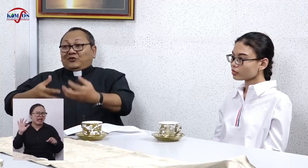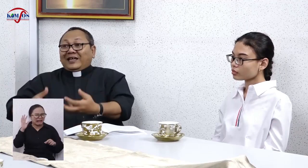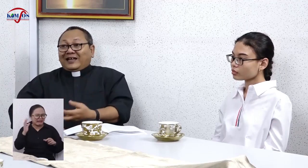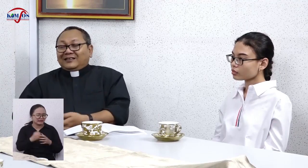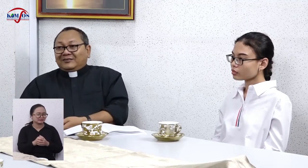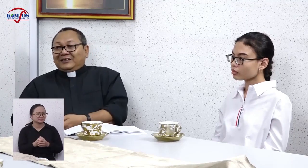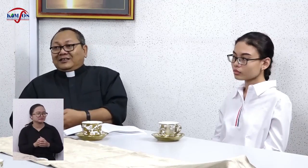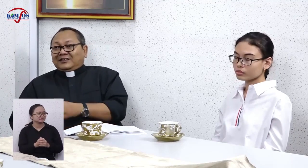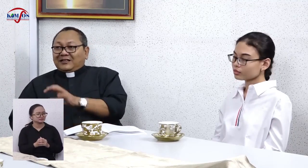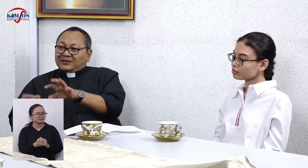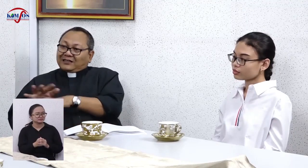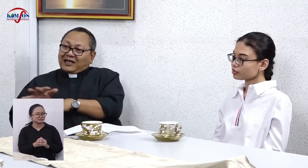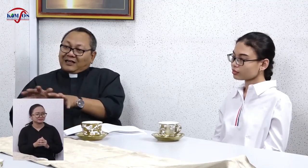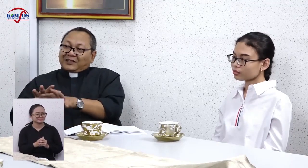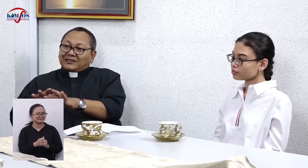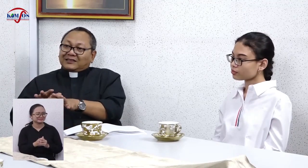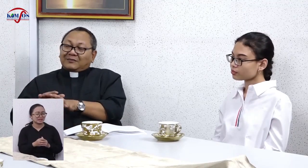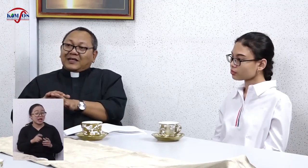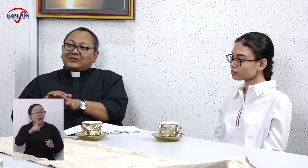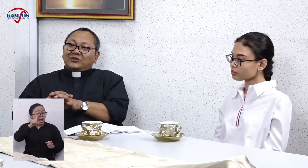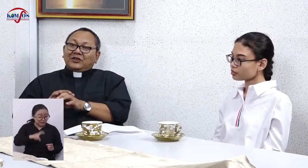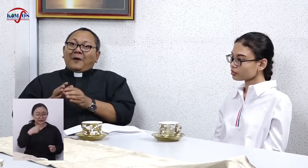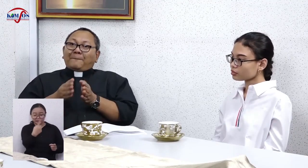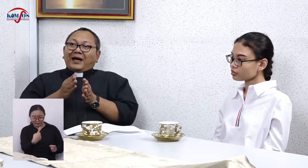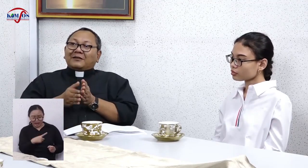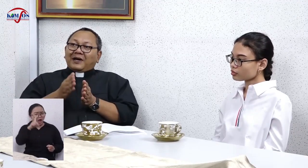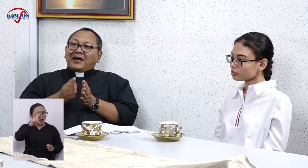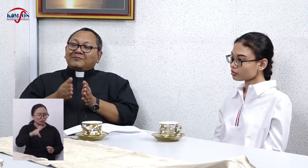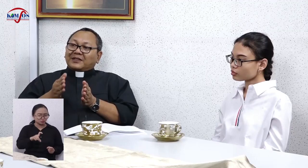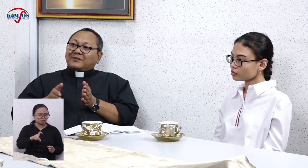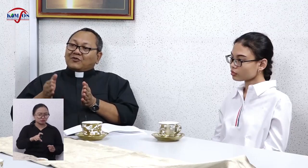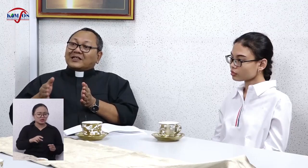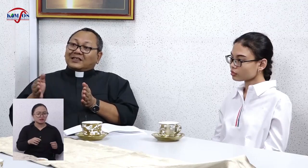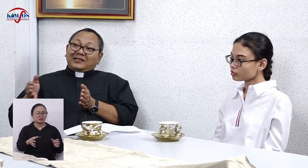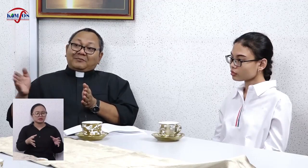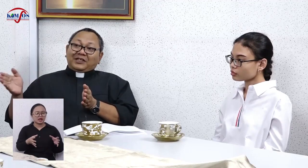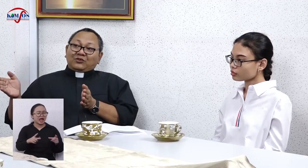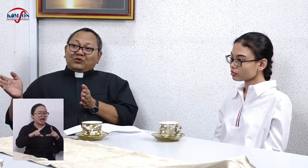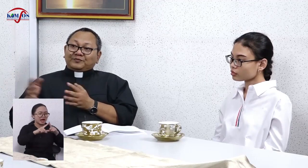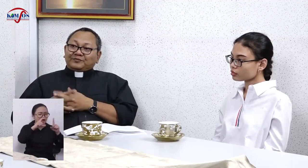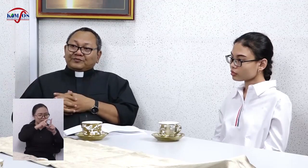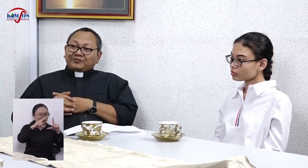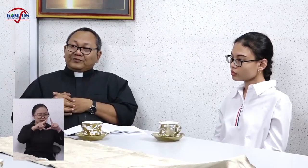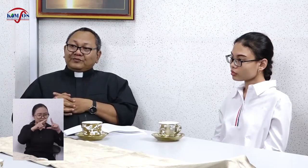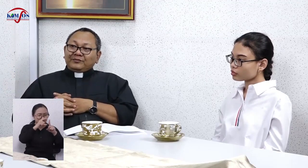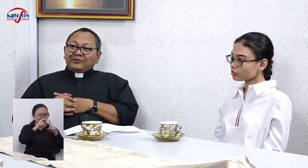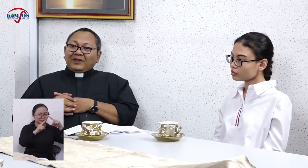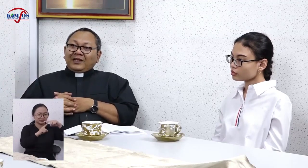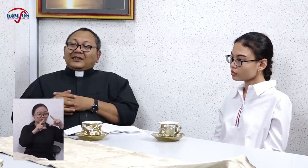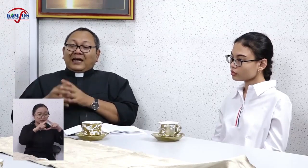menyesuaikan harus ada adaptasi termasuk bahan-bahan pertemuan setiap minggu